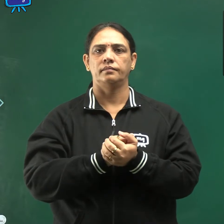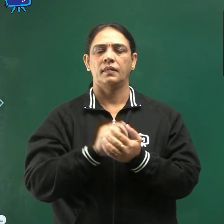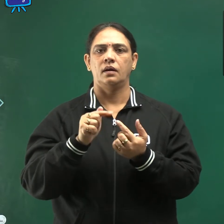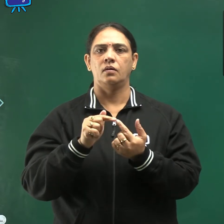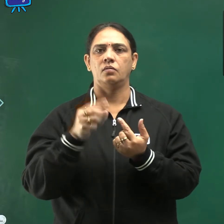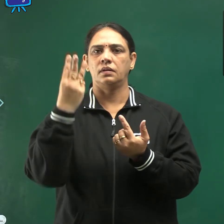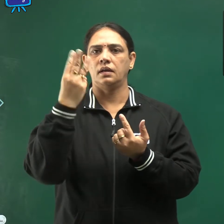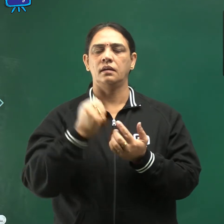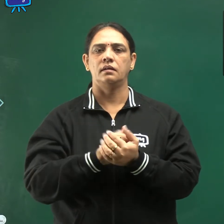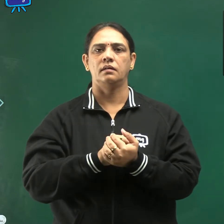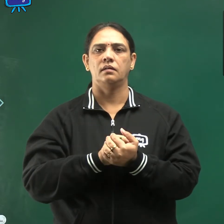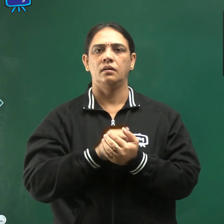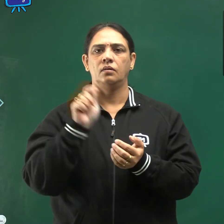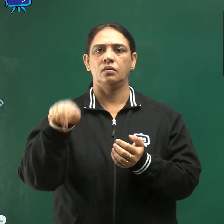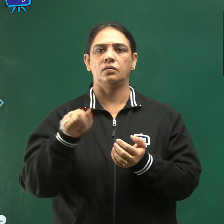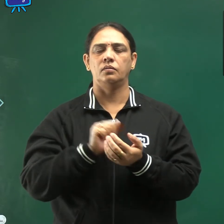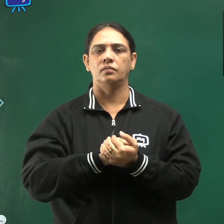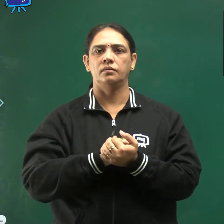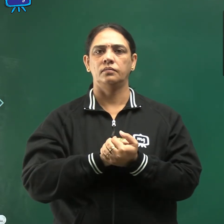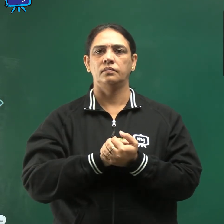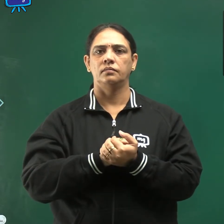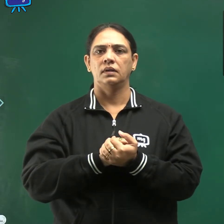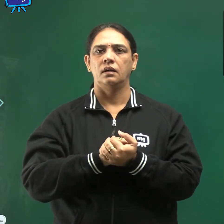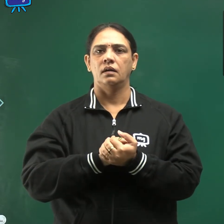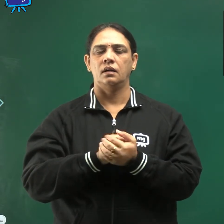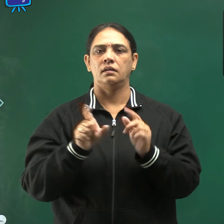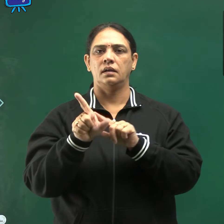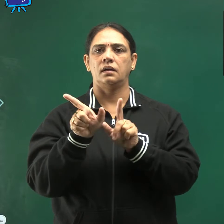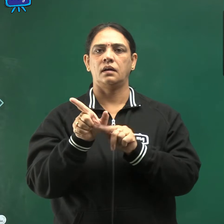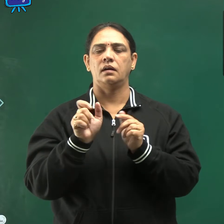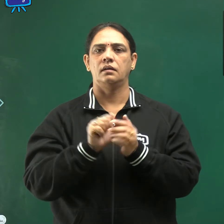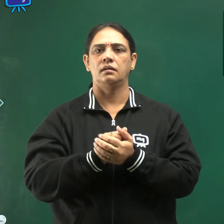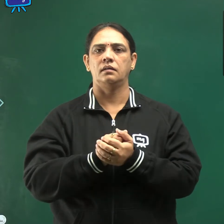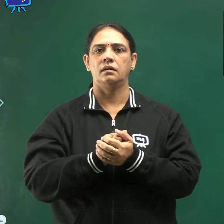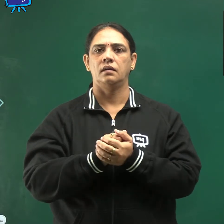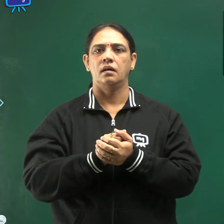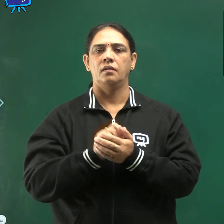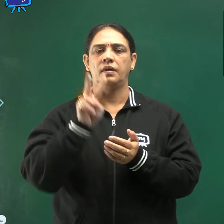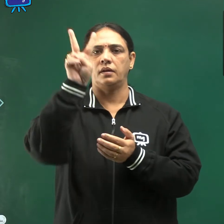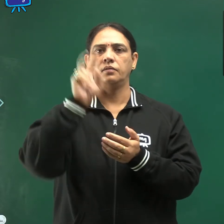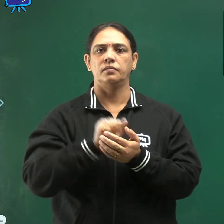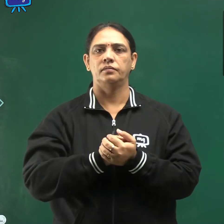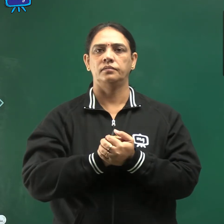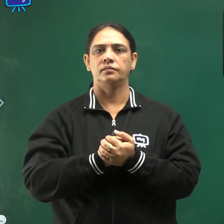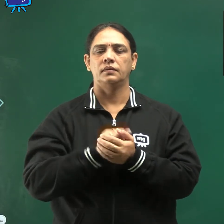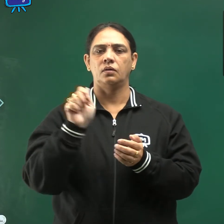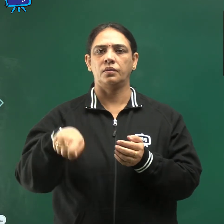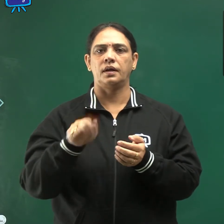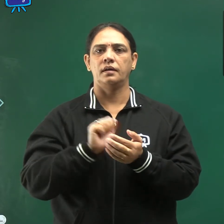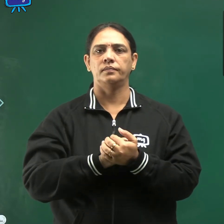2/√3 हो तो थीटा का मान